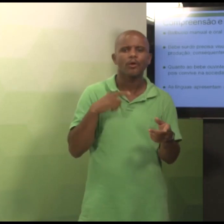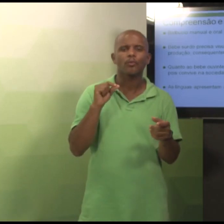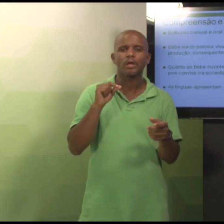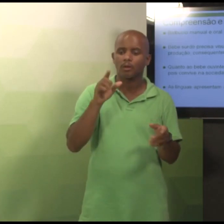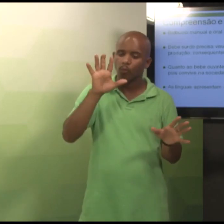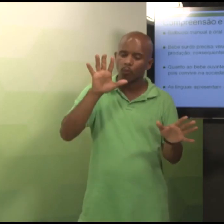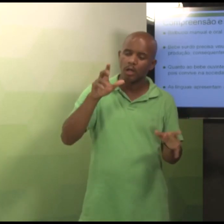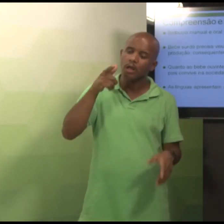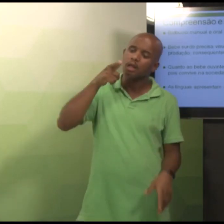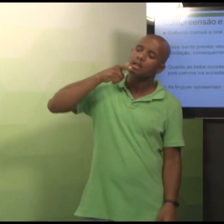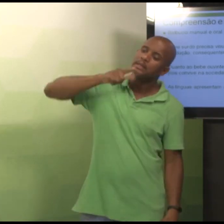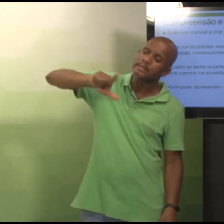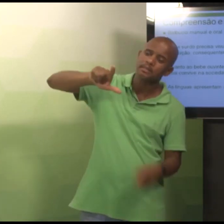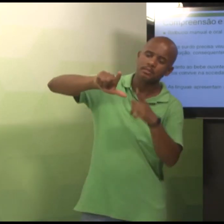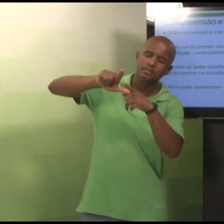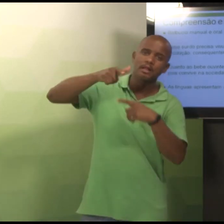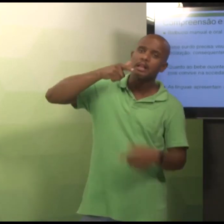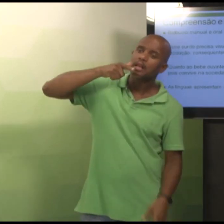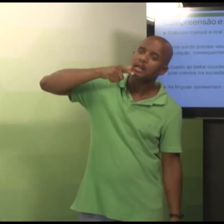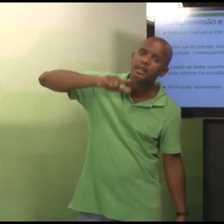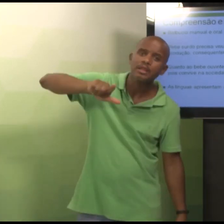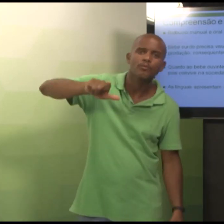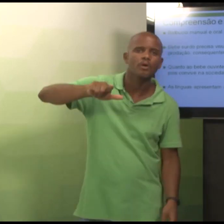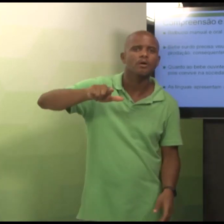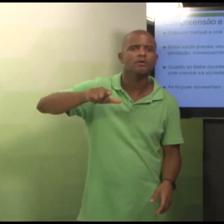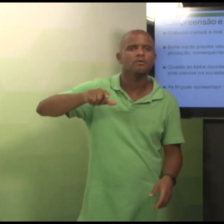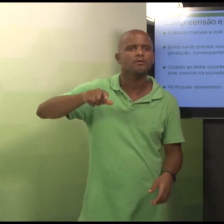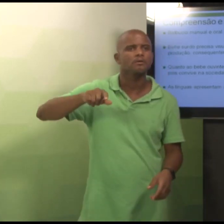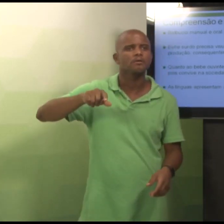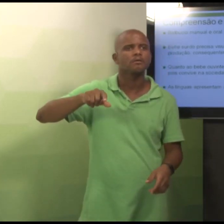Então, aqui nós temos uma língua